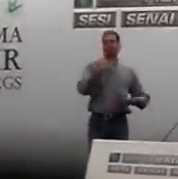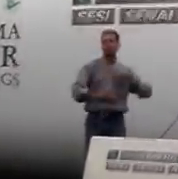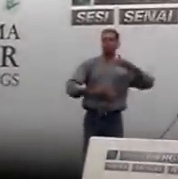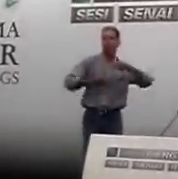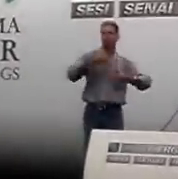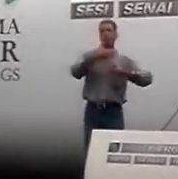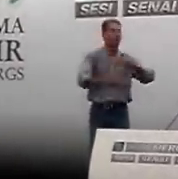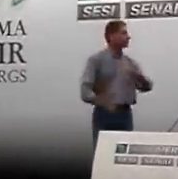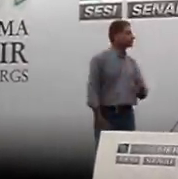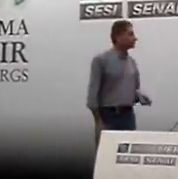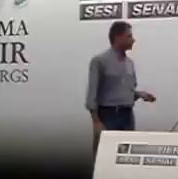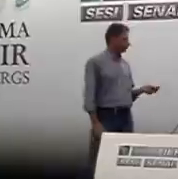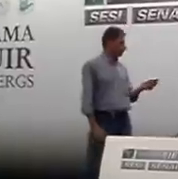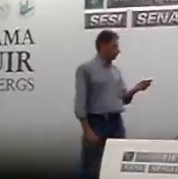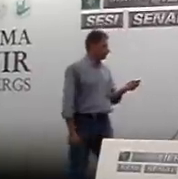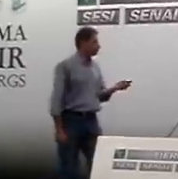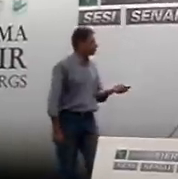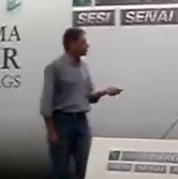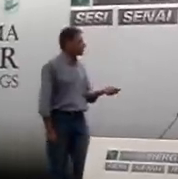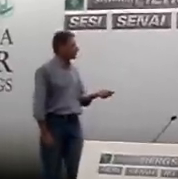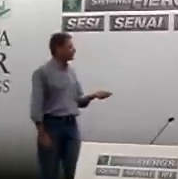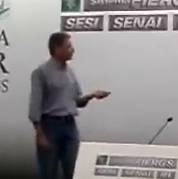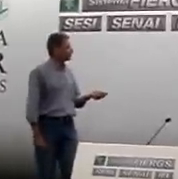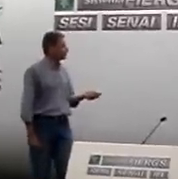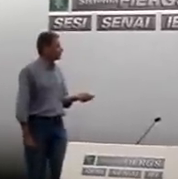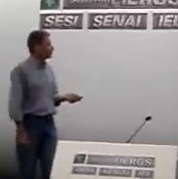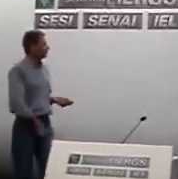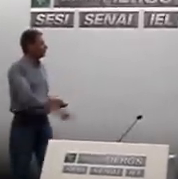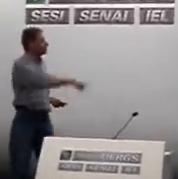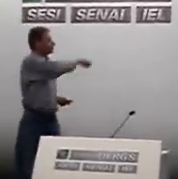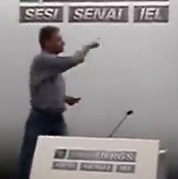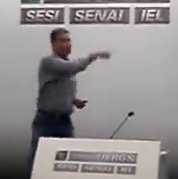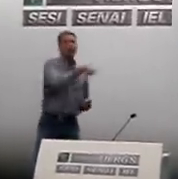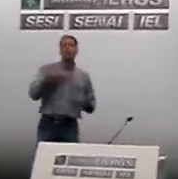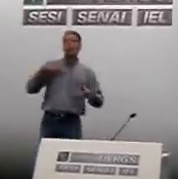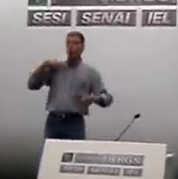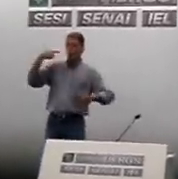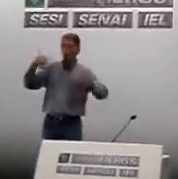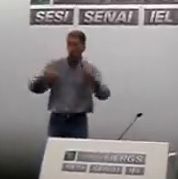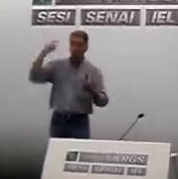sinais. Então, essa é uma luta que vem crescendo.